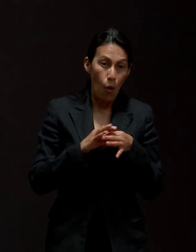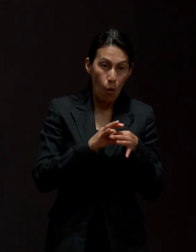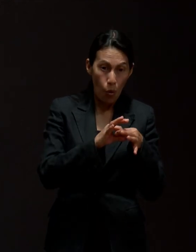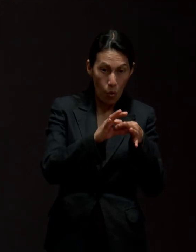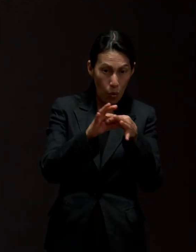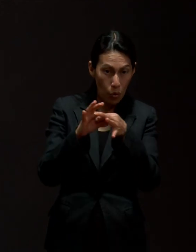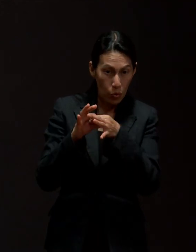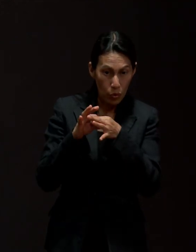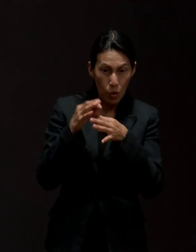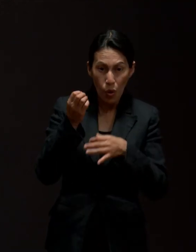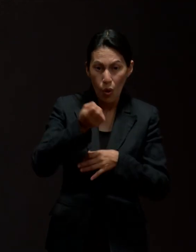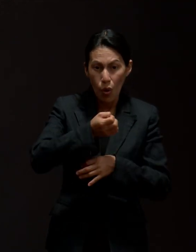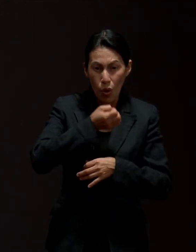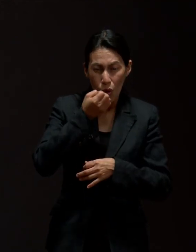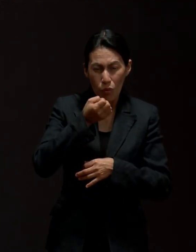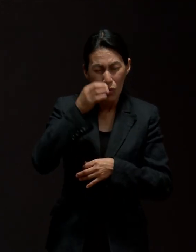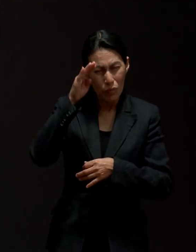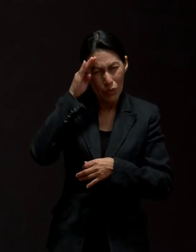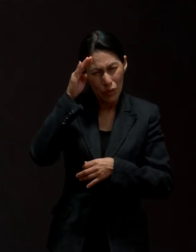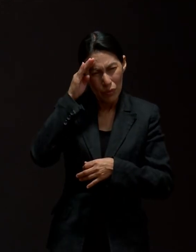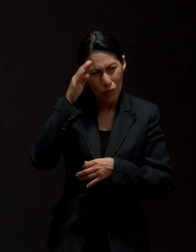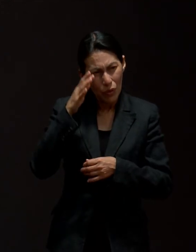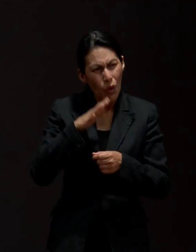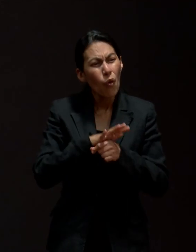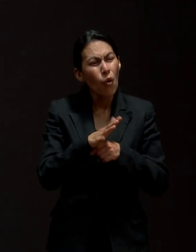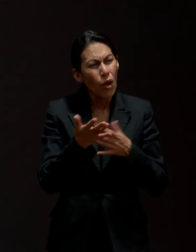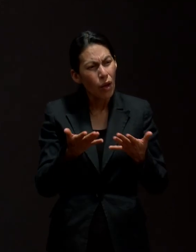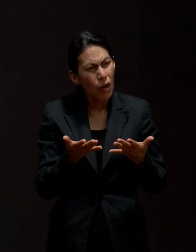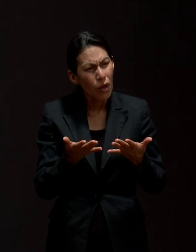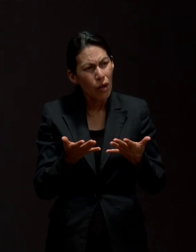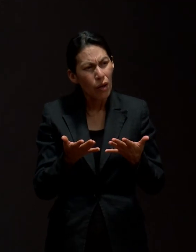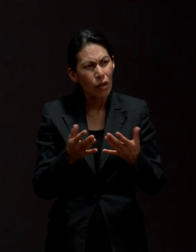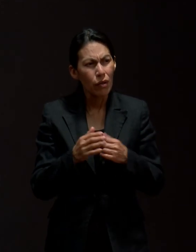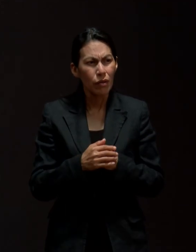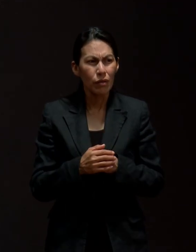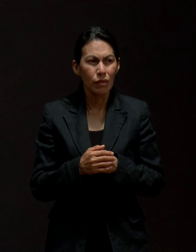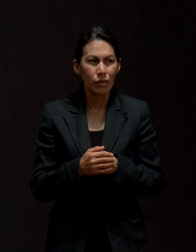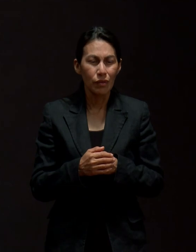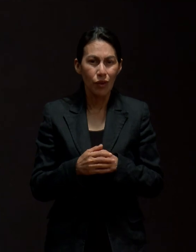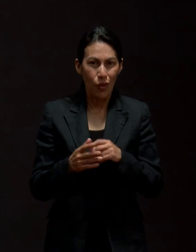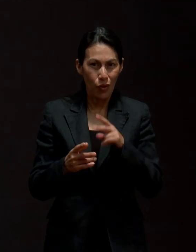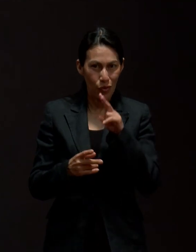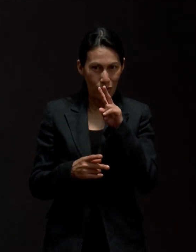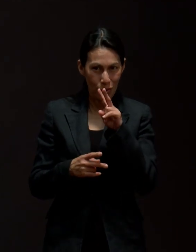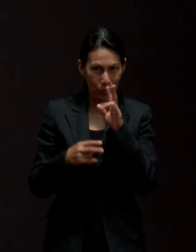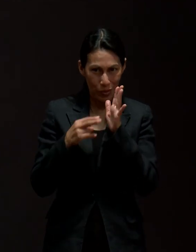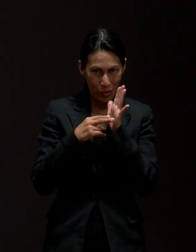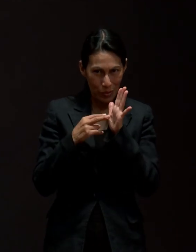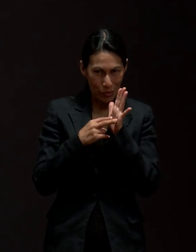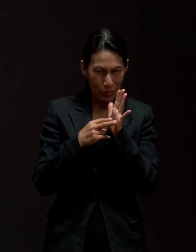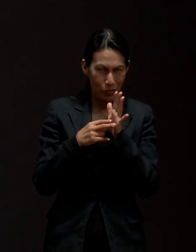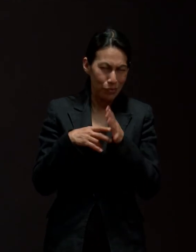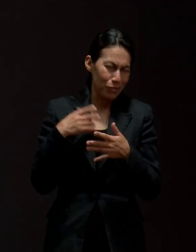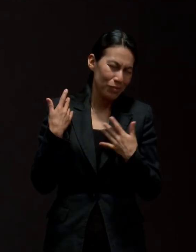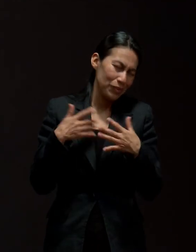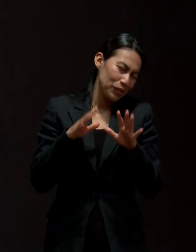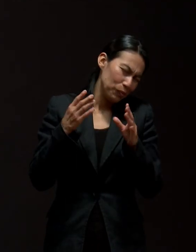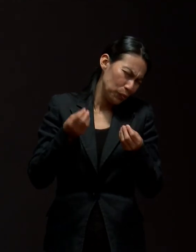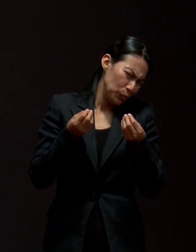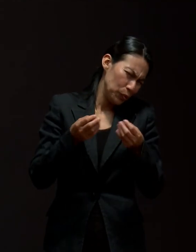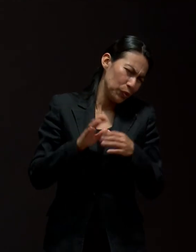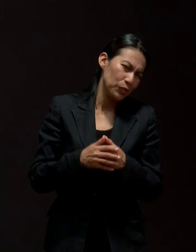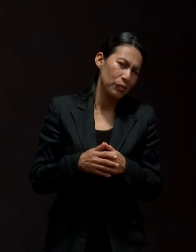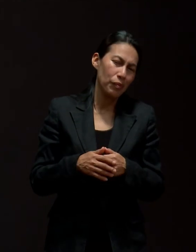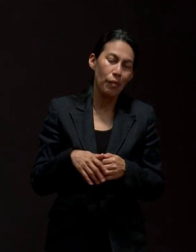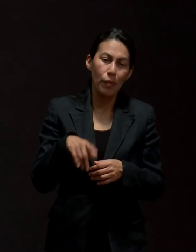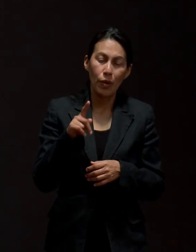reflexión podamos hacerla nuestra. ¿Cuál es la promesa? Bueno, hay dos versículos, hay muchos que me gustan, pero uno que